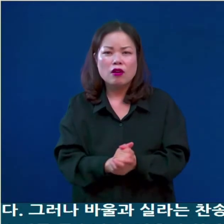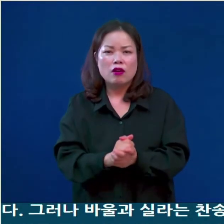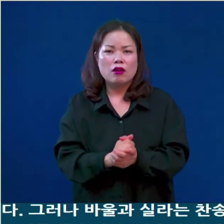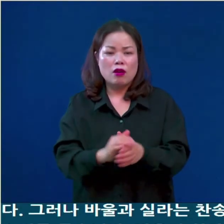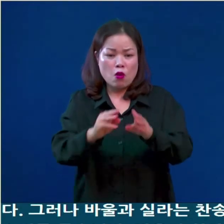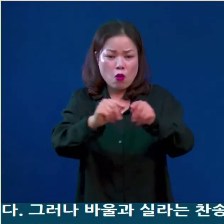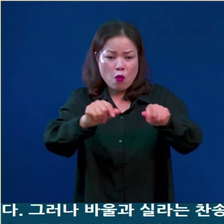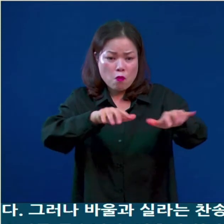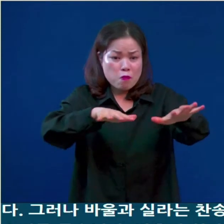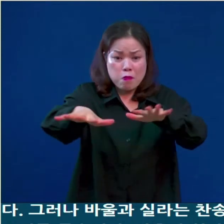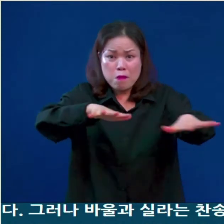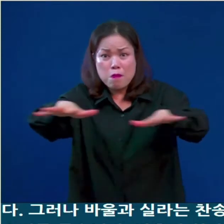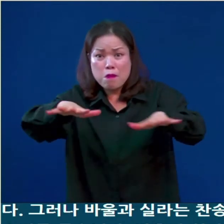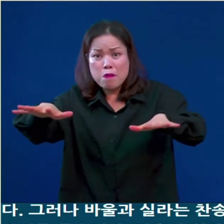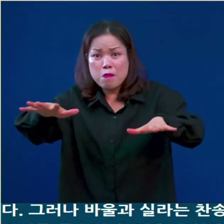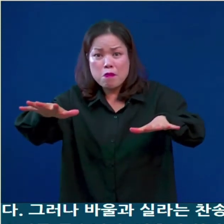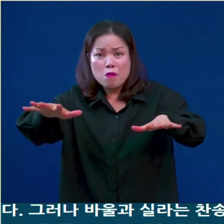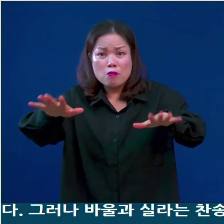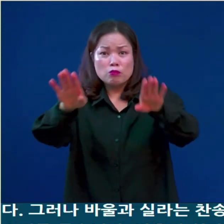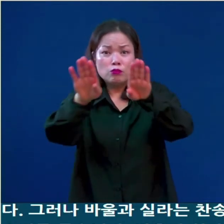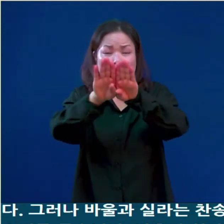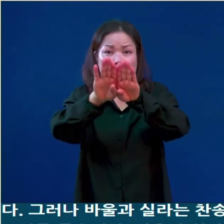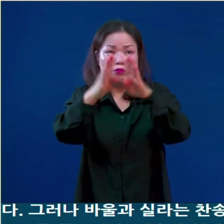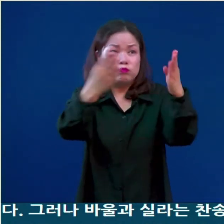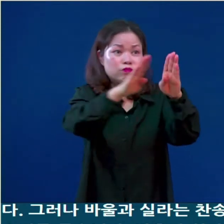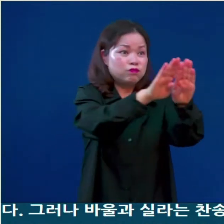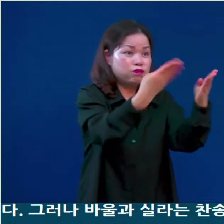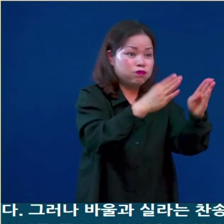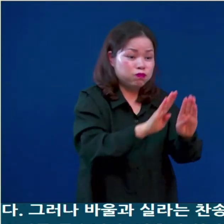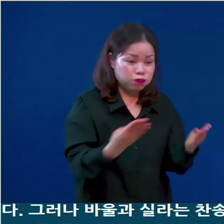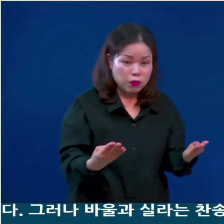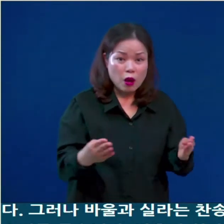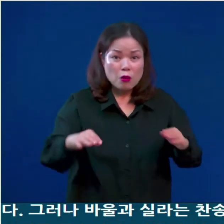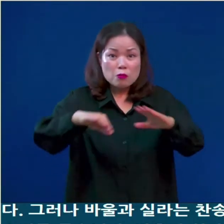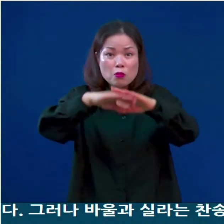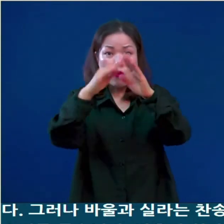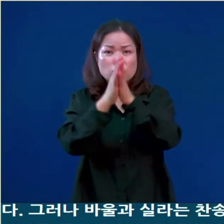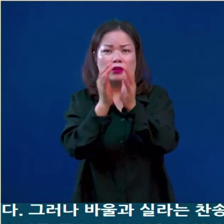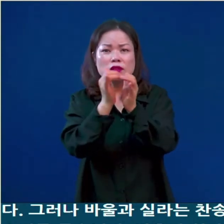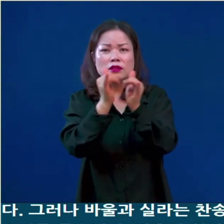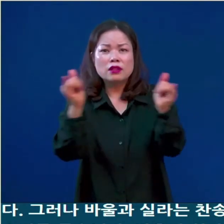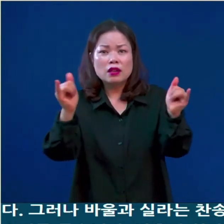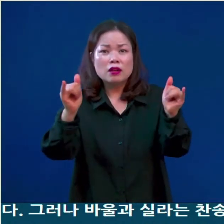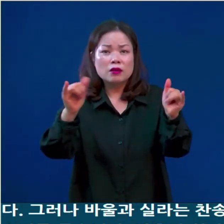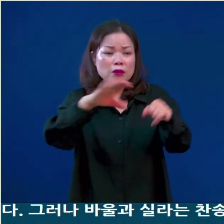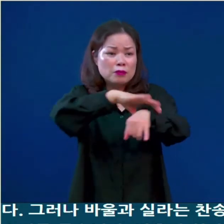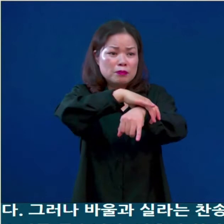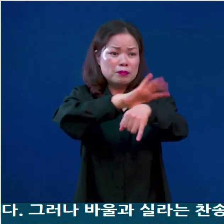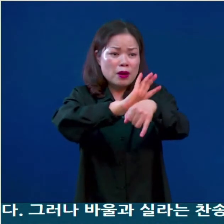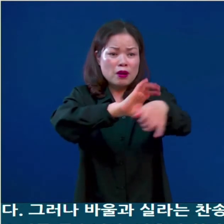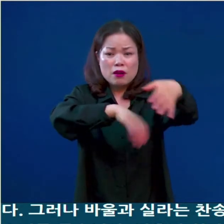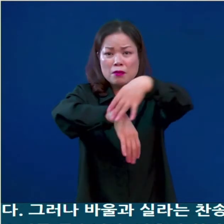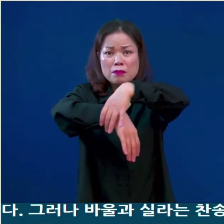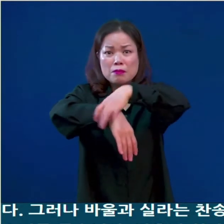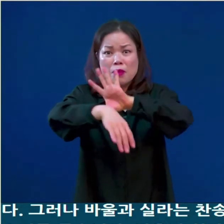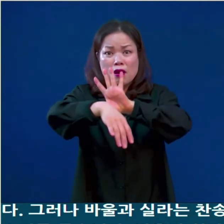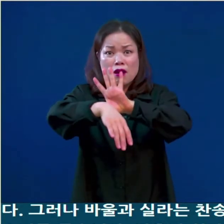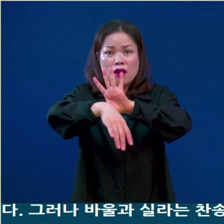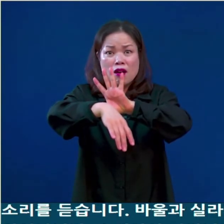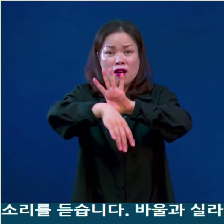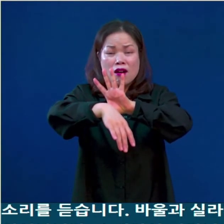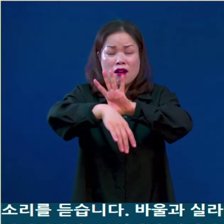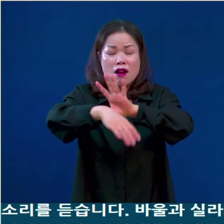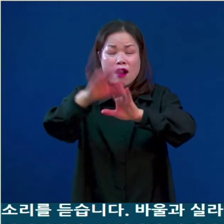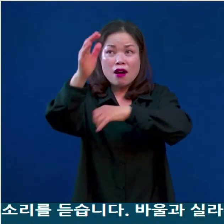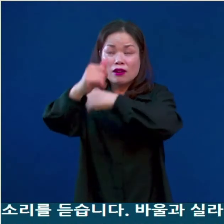옥터가 움직이고 문이 다 열립니다. 모든 사람의 매인 것들이 다 풀어집니다.